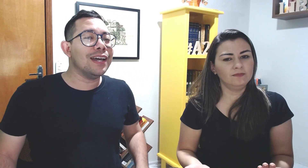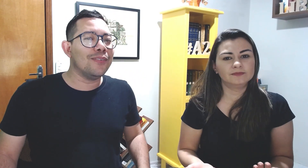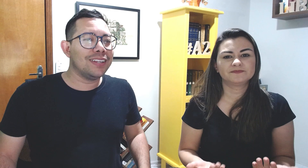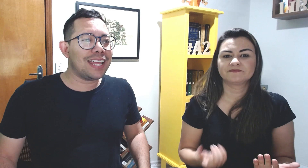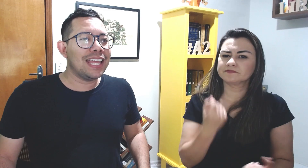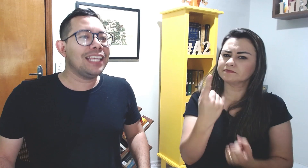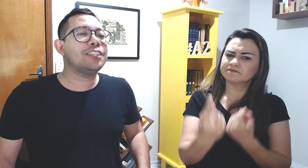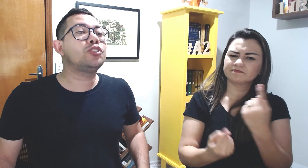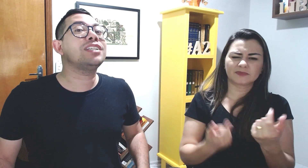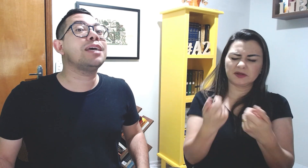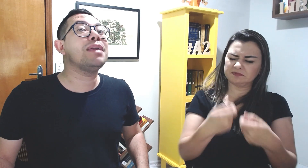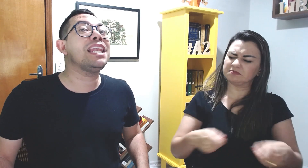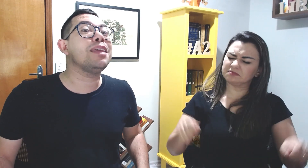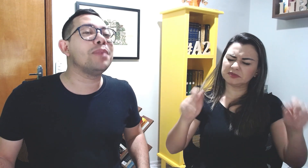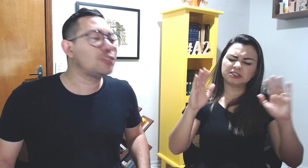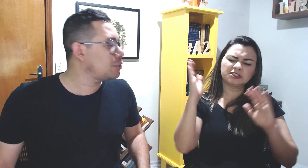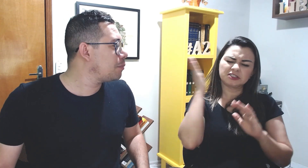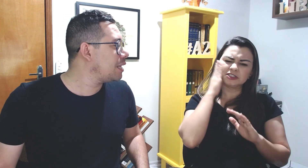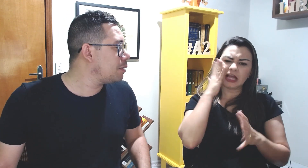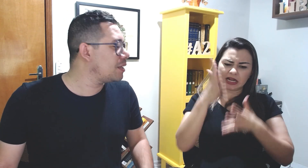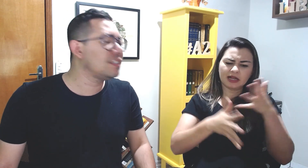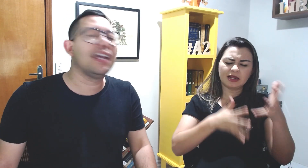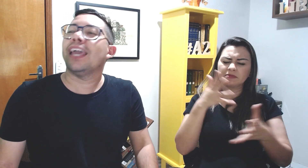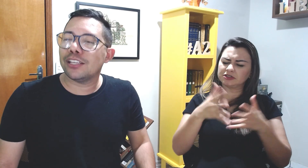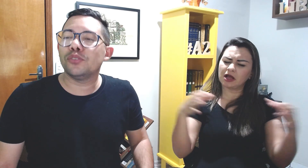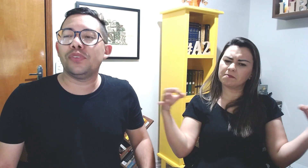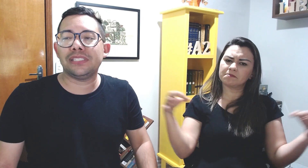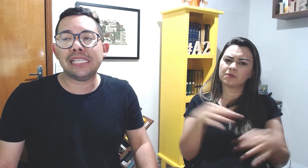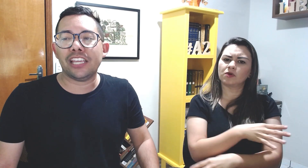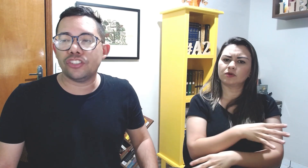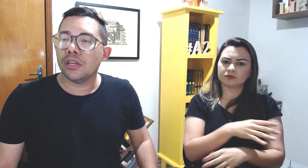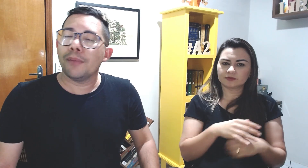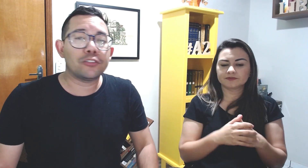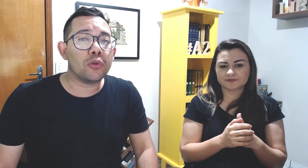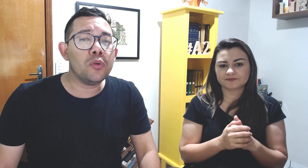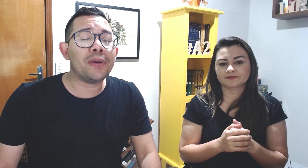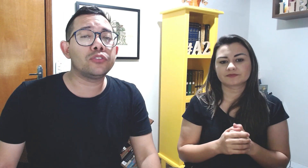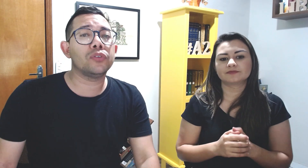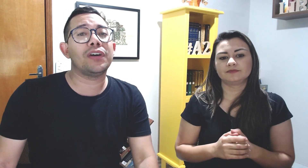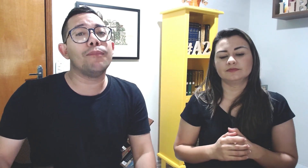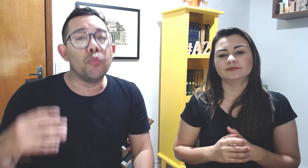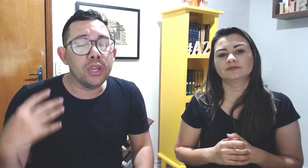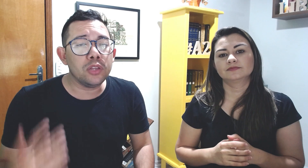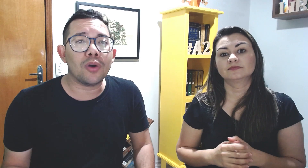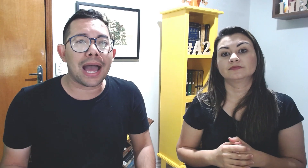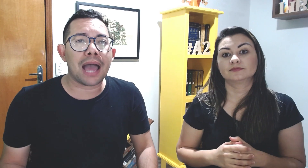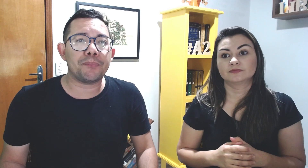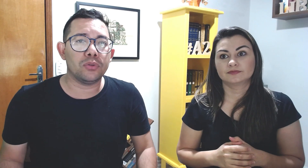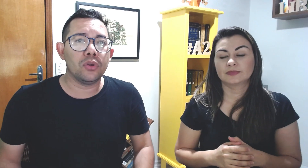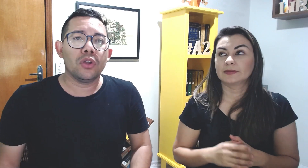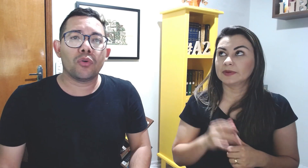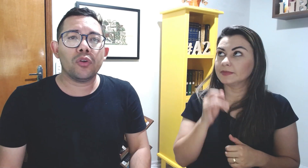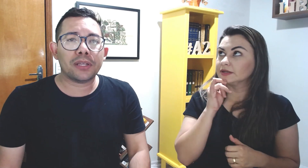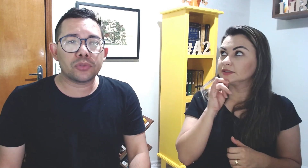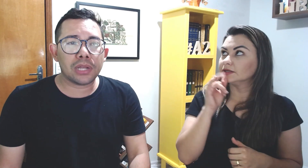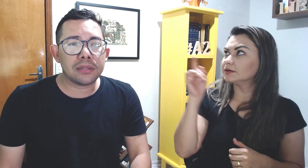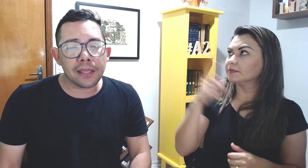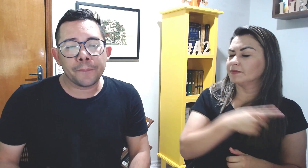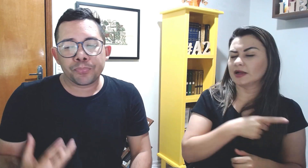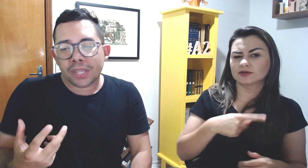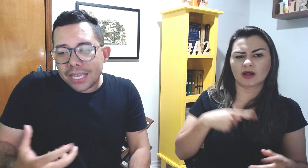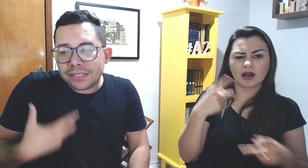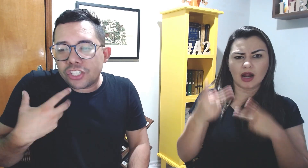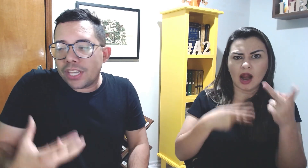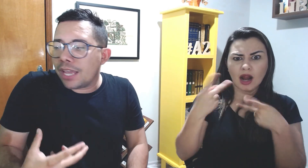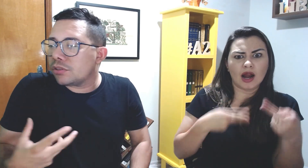que não, né? Que só saber Libras é suficiente. Mas quando um pastor fala muito rápido, quando um pastor ele